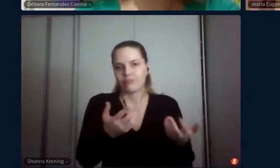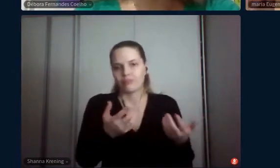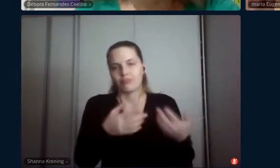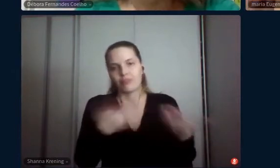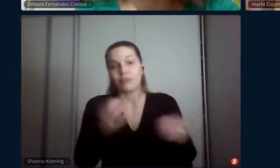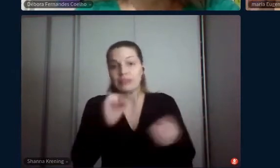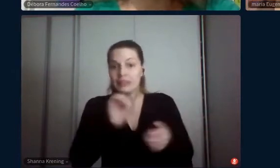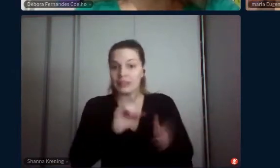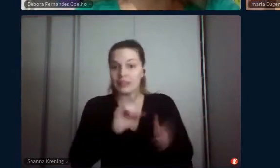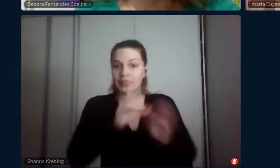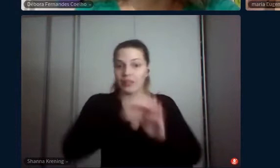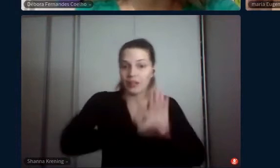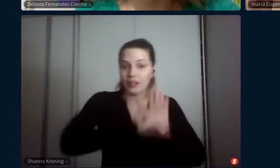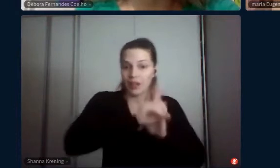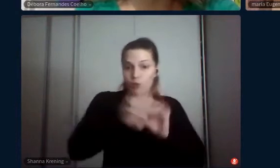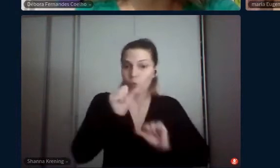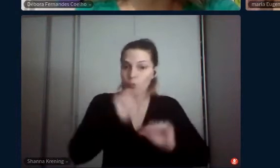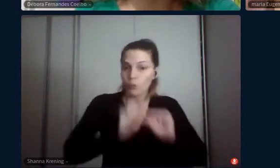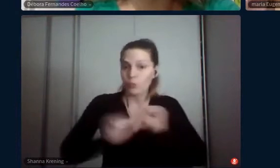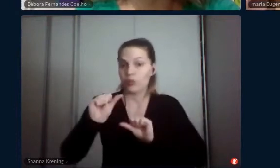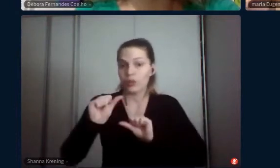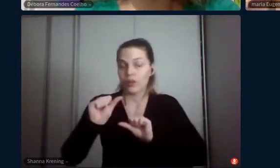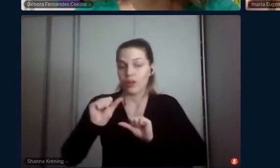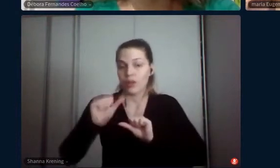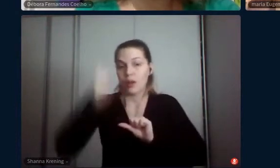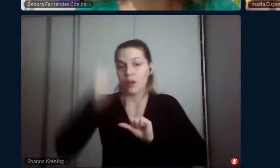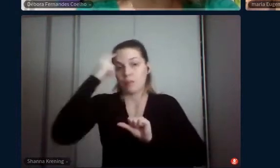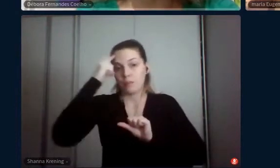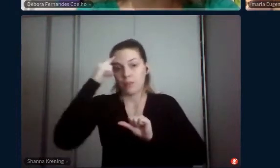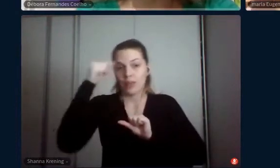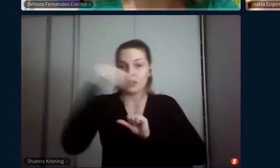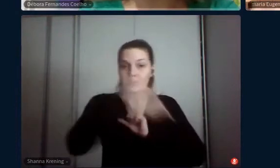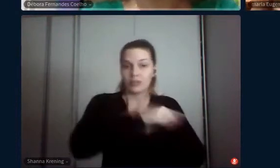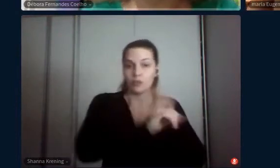vai poder pensar em mudar a questão do edital, é correto isso?